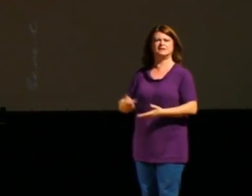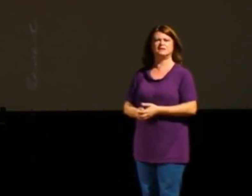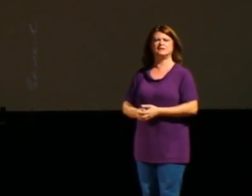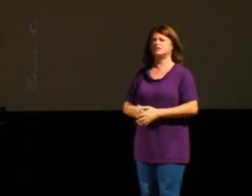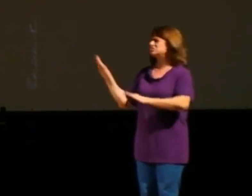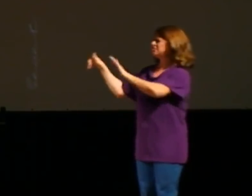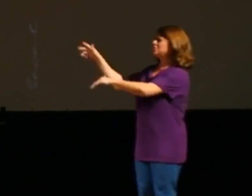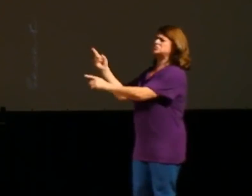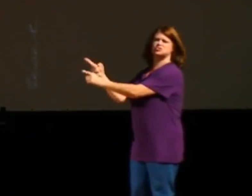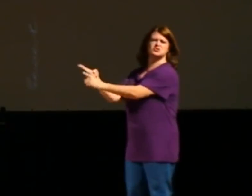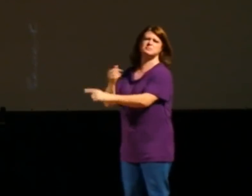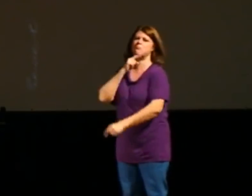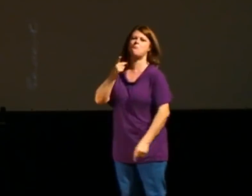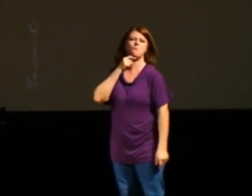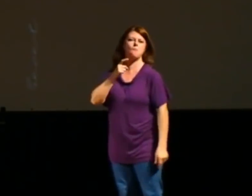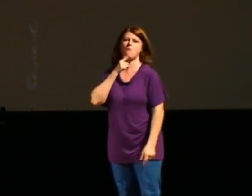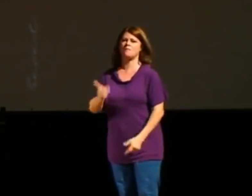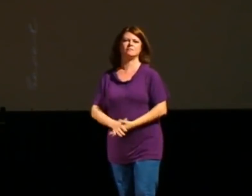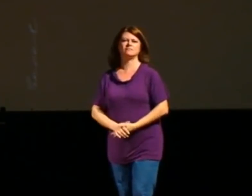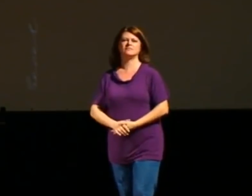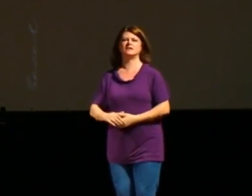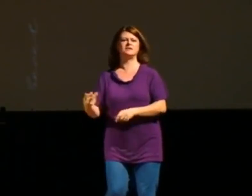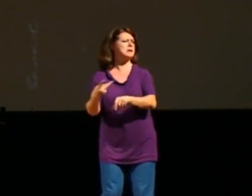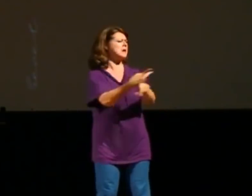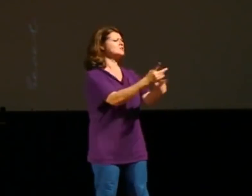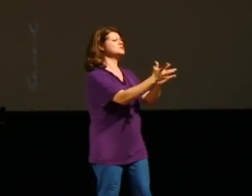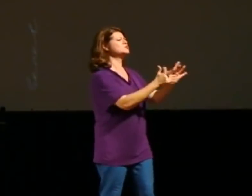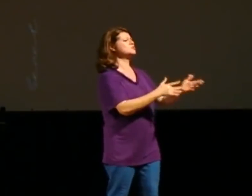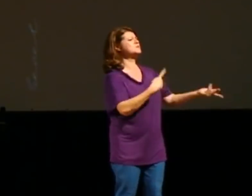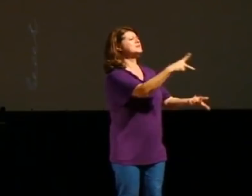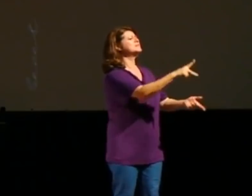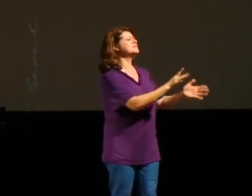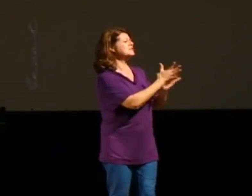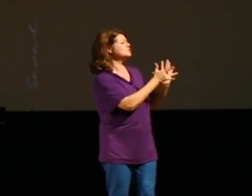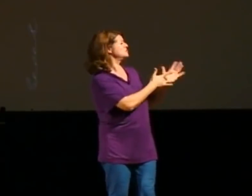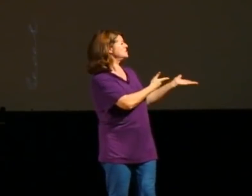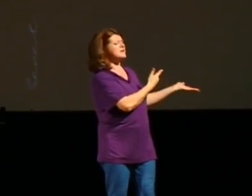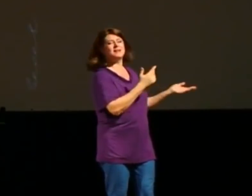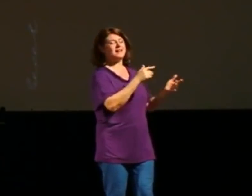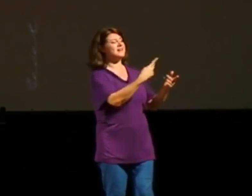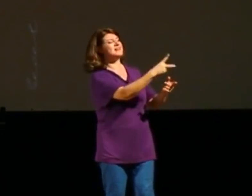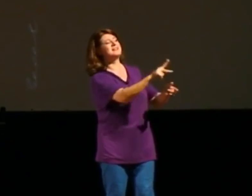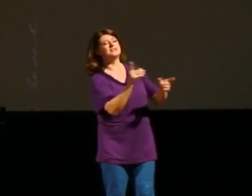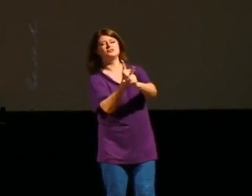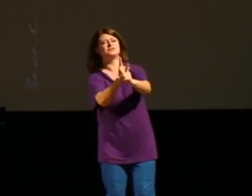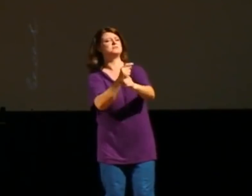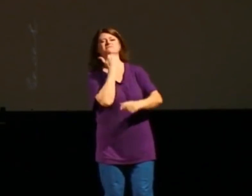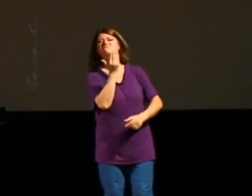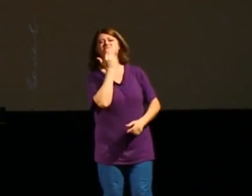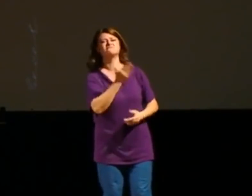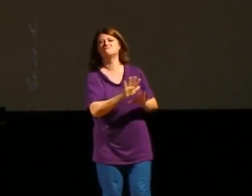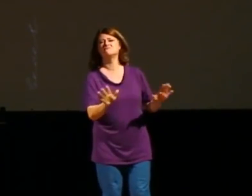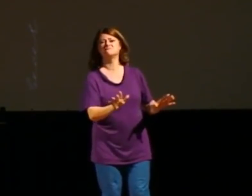o menino. Então Jesus cura o menino, a multidão vai se avolumando, ele manda o menino levantar,